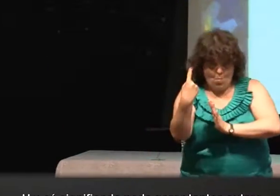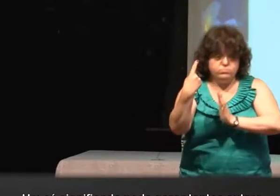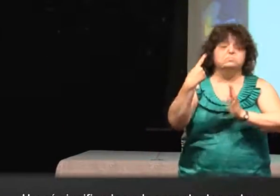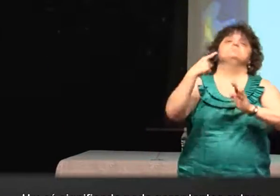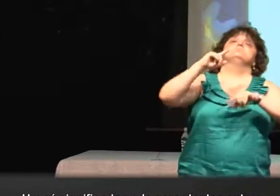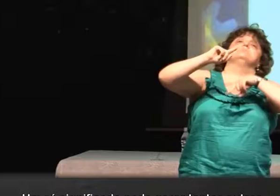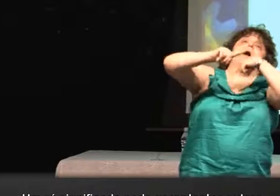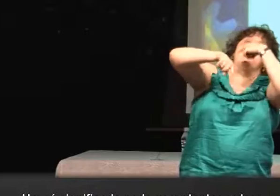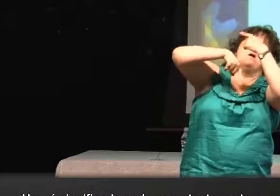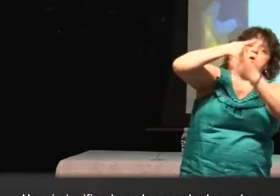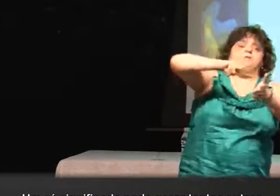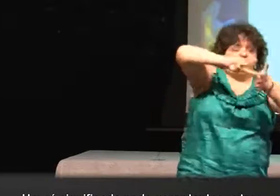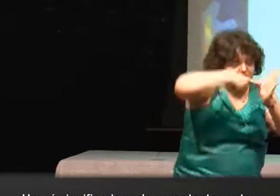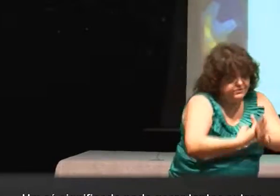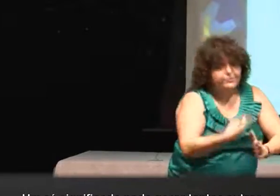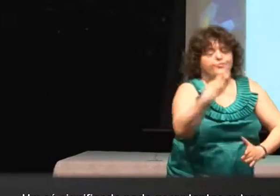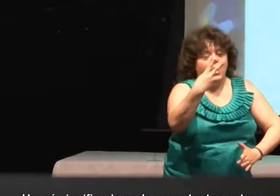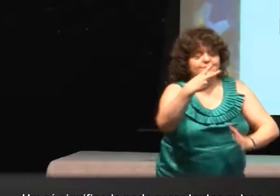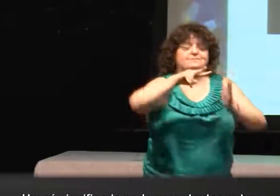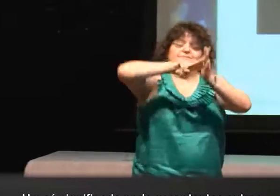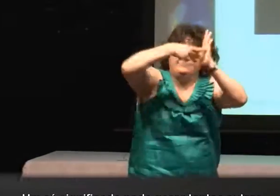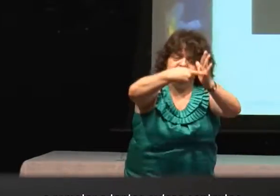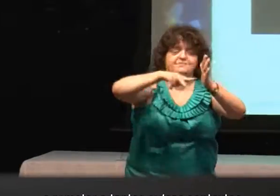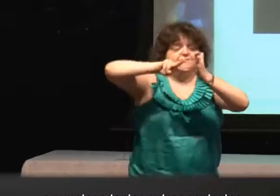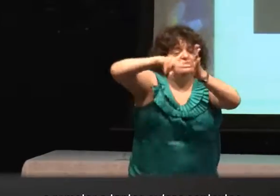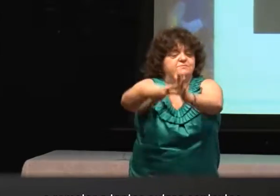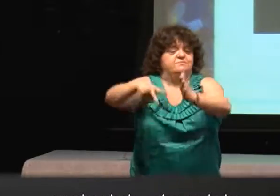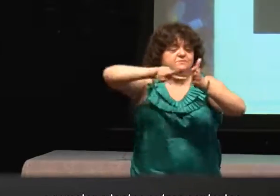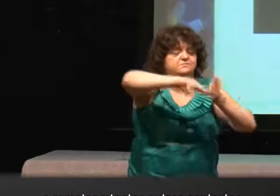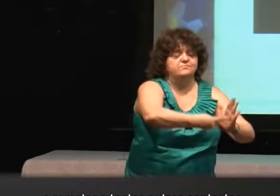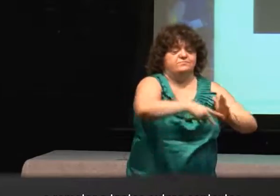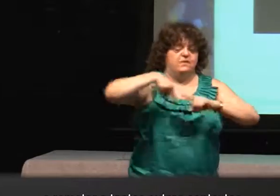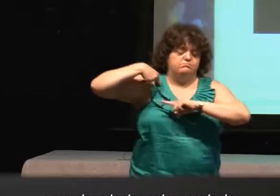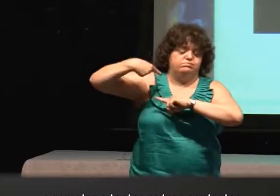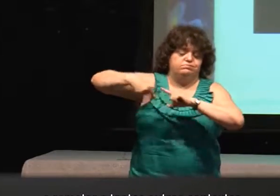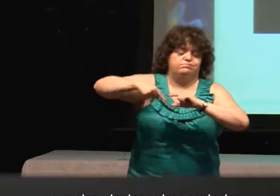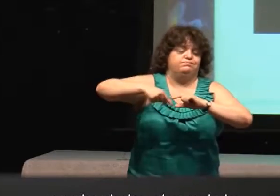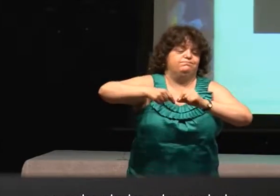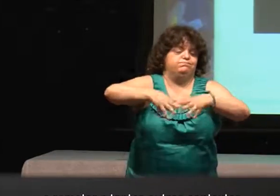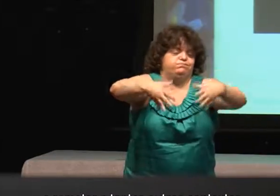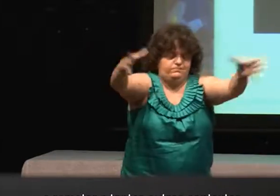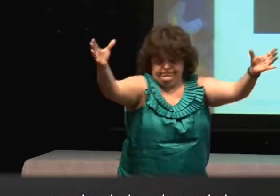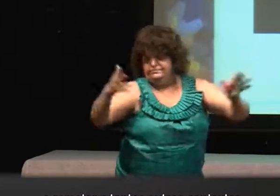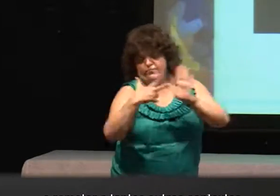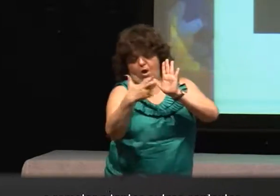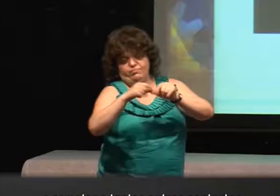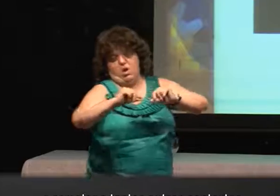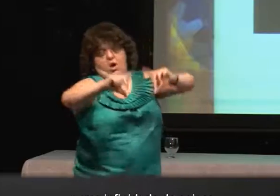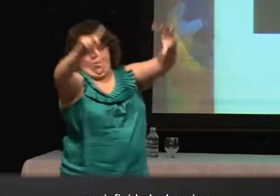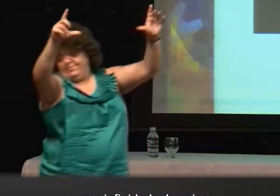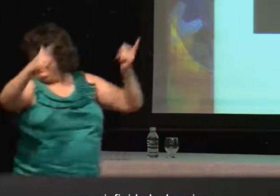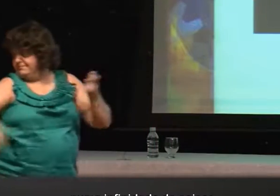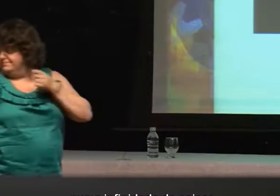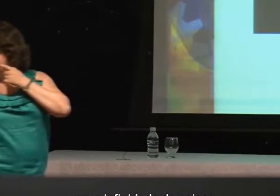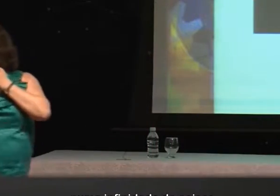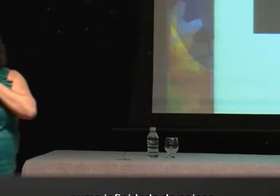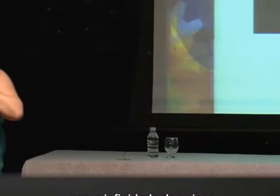só significado pode gerar tantos outros, e remeter a tantos outros contextos, numa infinidade